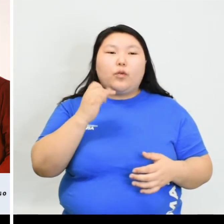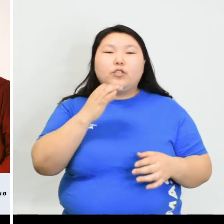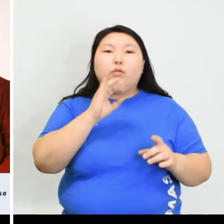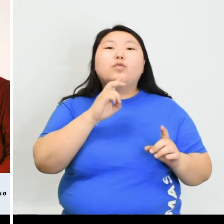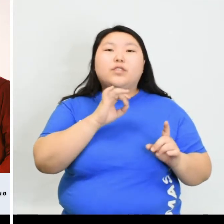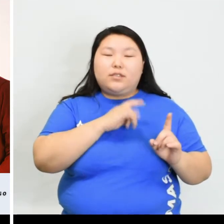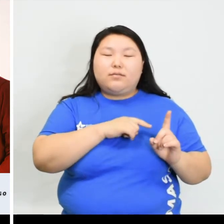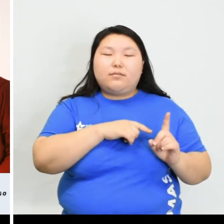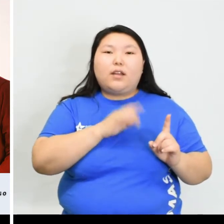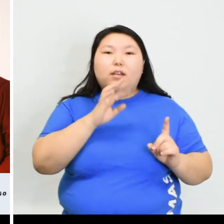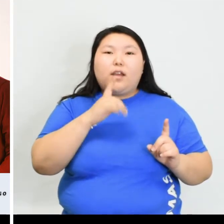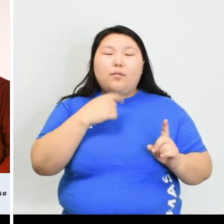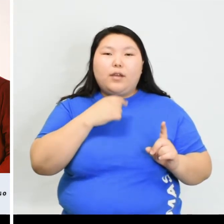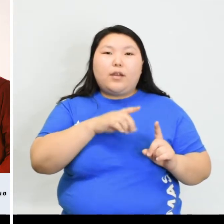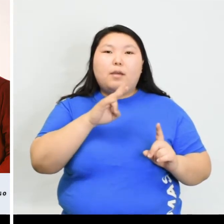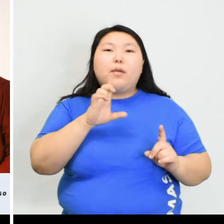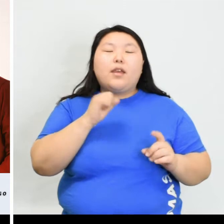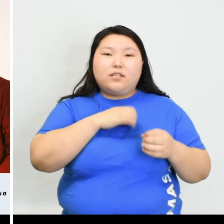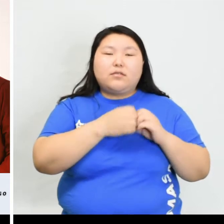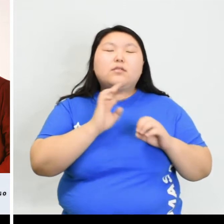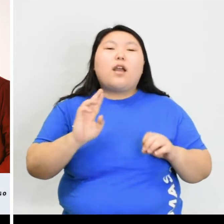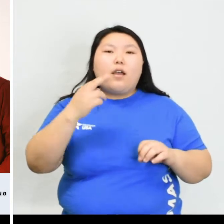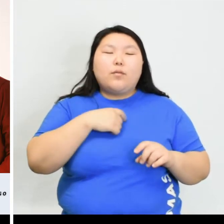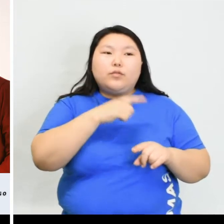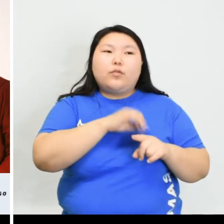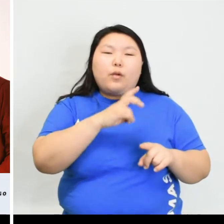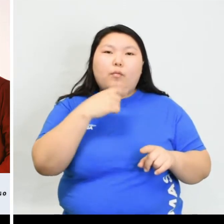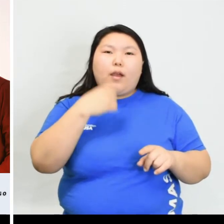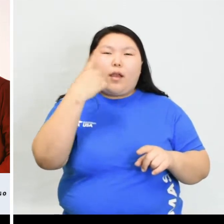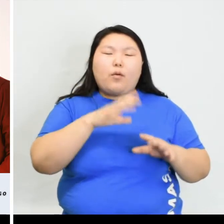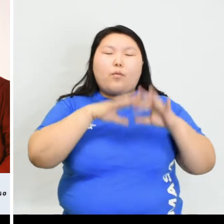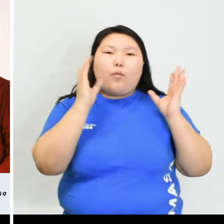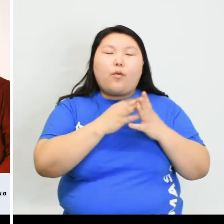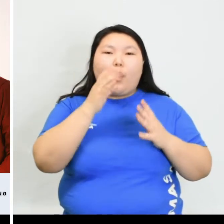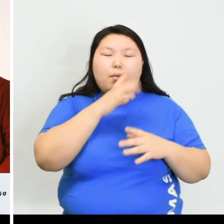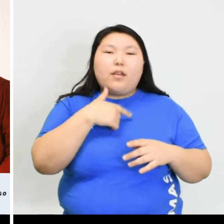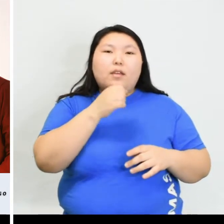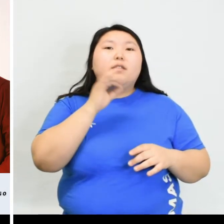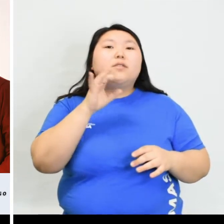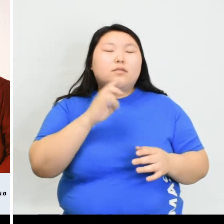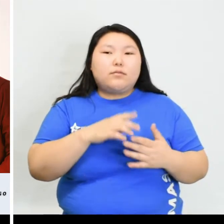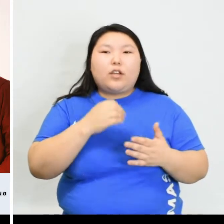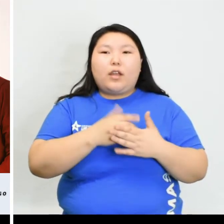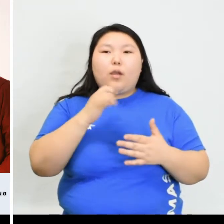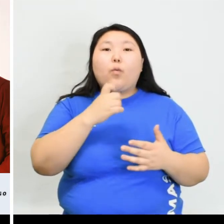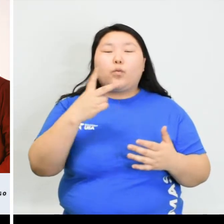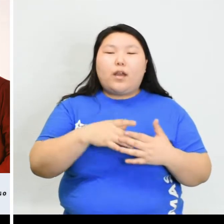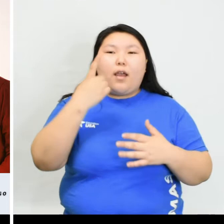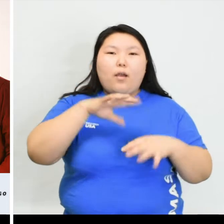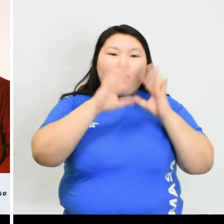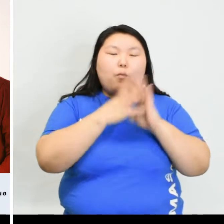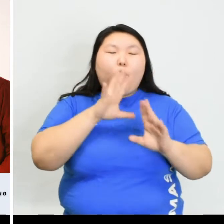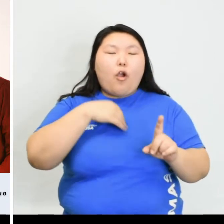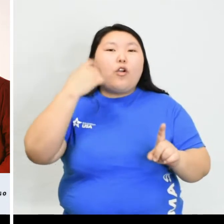University. Яг нэг би нэг MBA хийсэн. Яг бол тэнд бол би өөрөө хамаг бүх юм амар гэгэрсэнтэй гэхүү да тий. Хамаг юм